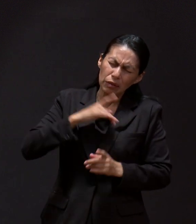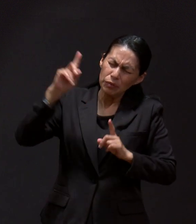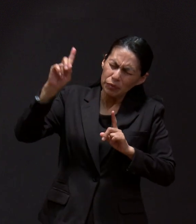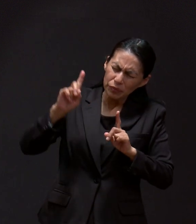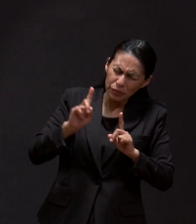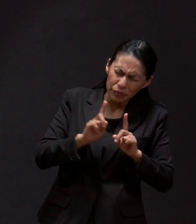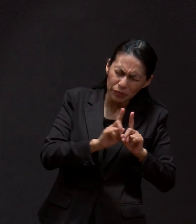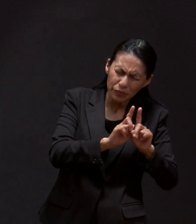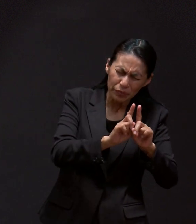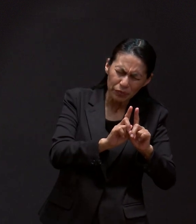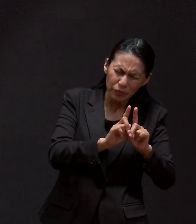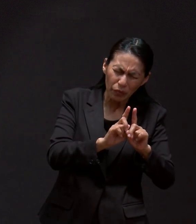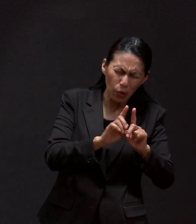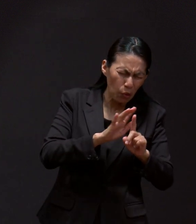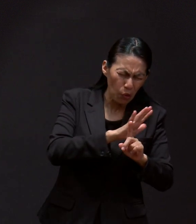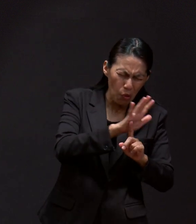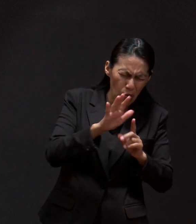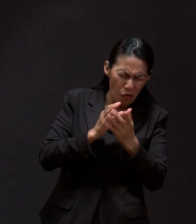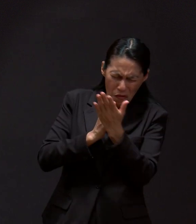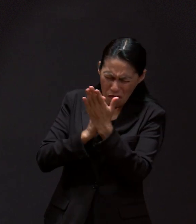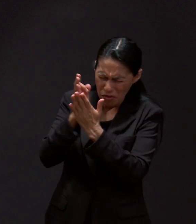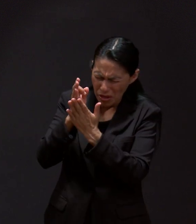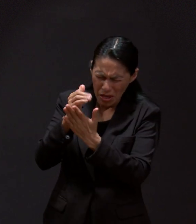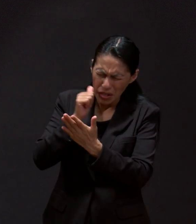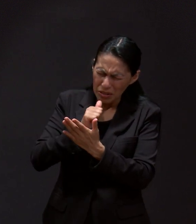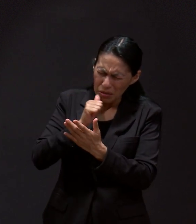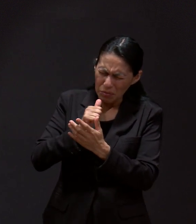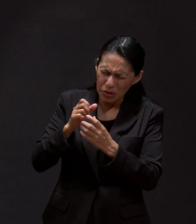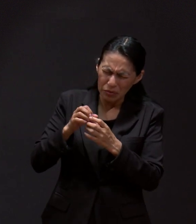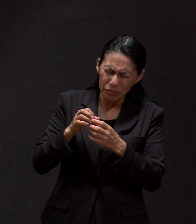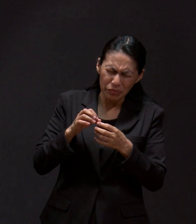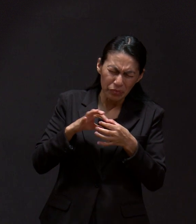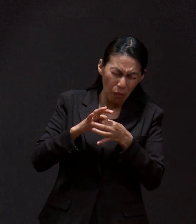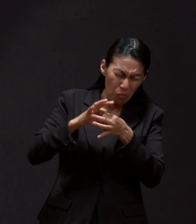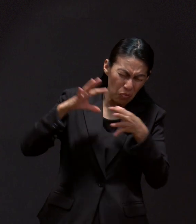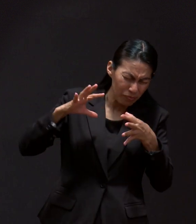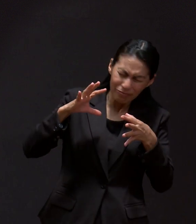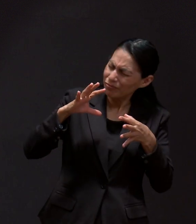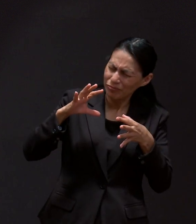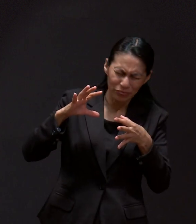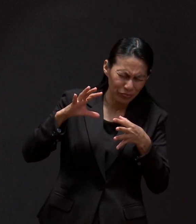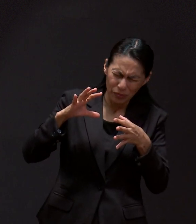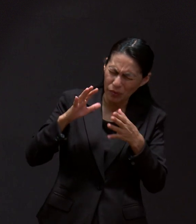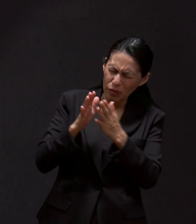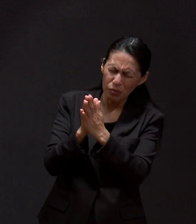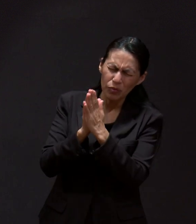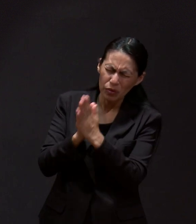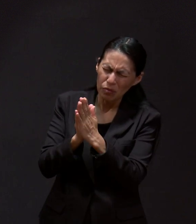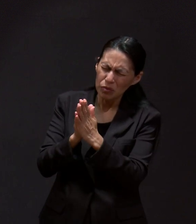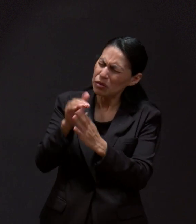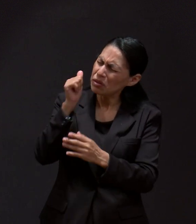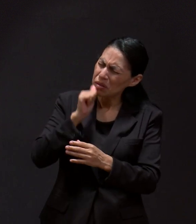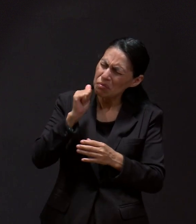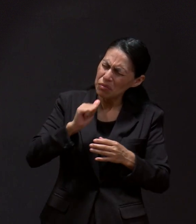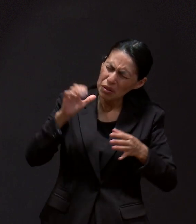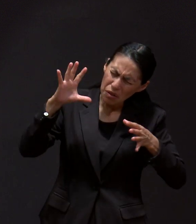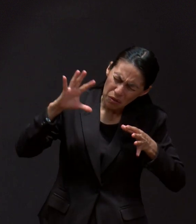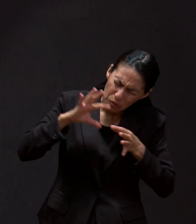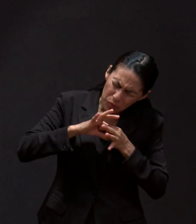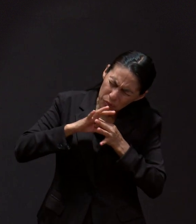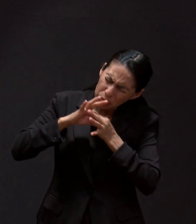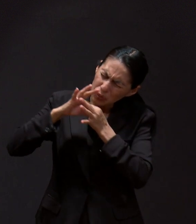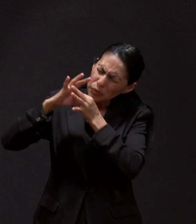que nunca nada ni nadie nos aleje de tu presencia y que podamos cada día señor buscarte en oración